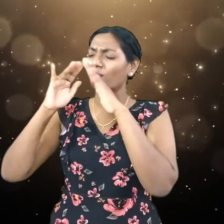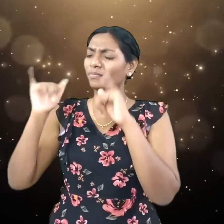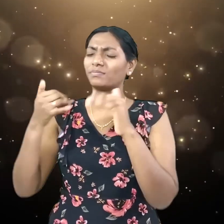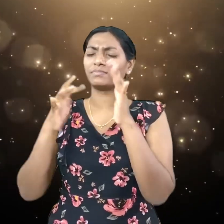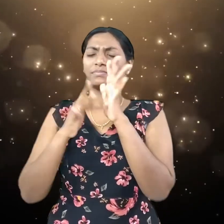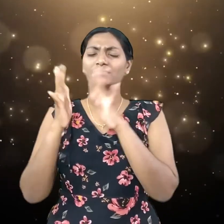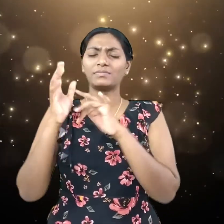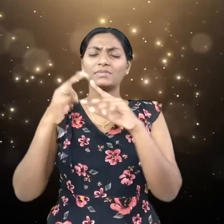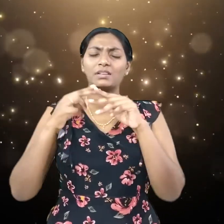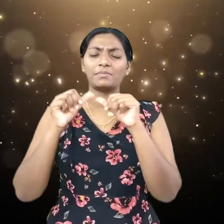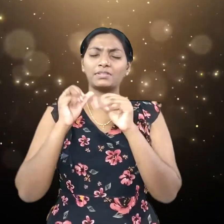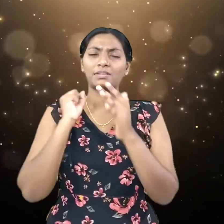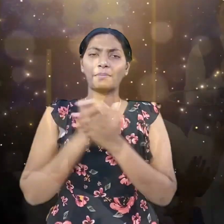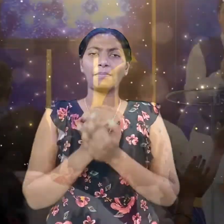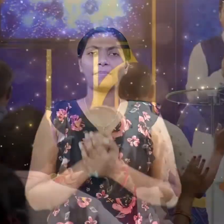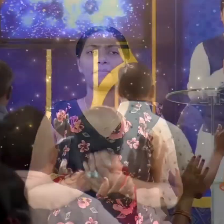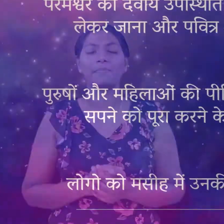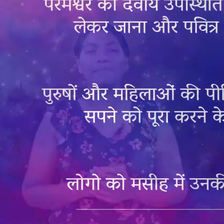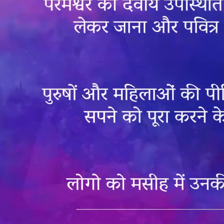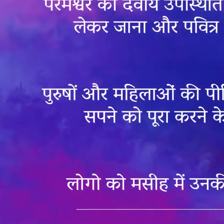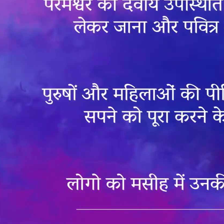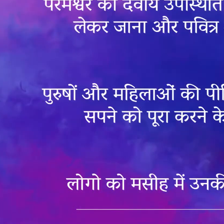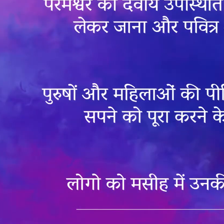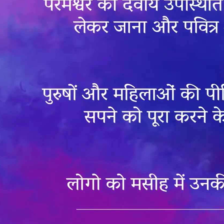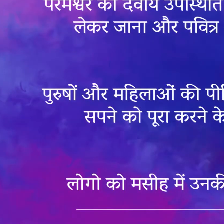करूंगा, यीशु मसीह के नाम में, आमीन।